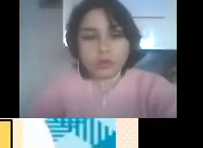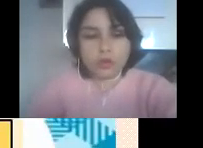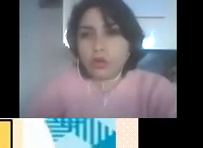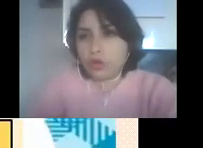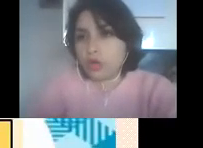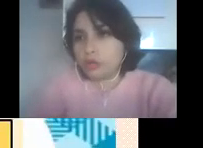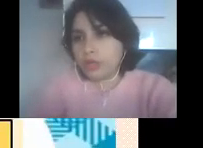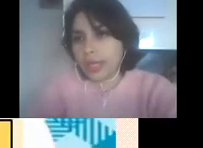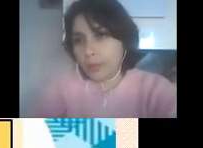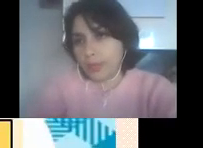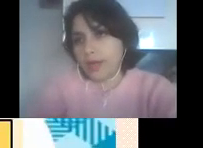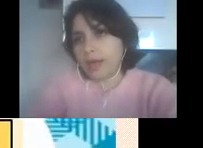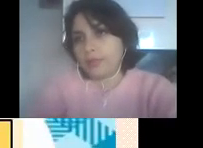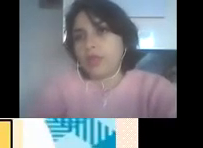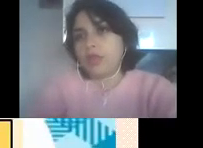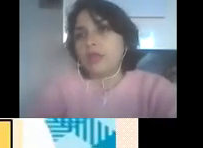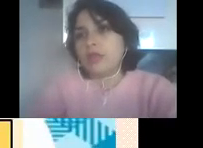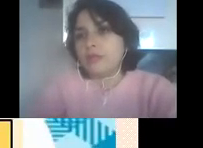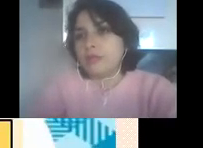Vimos otro ejemplo, miren acá.